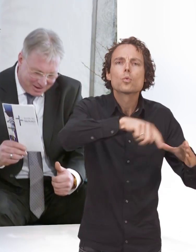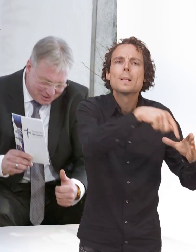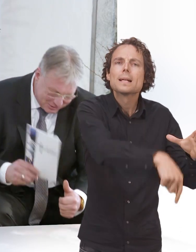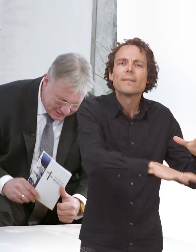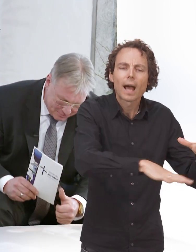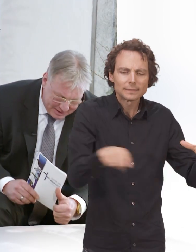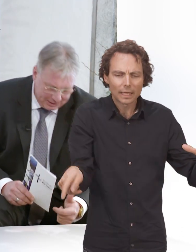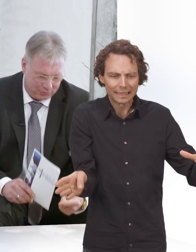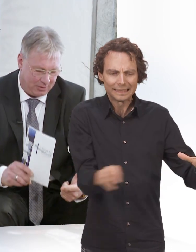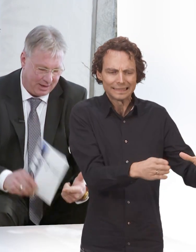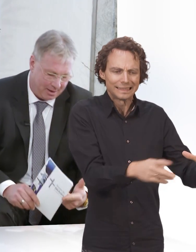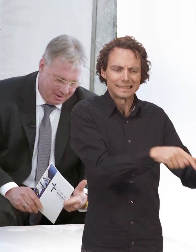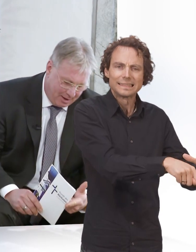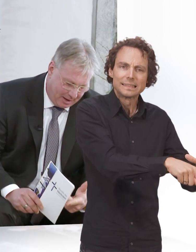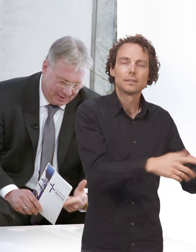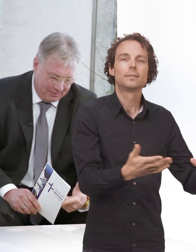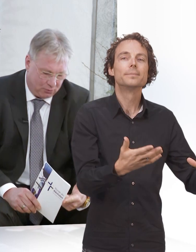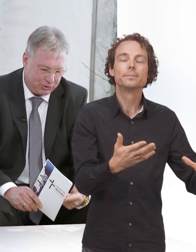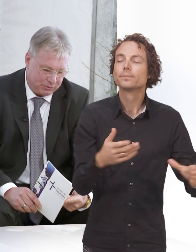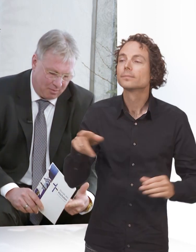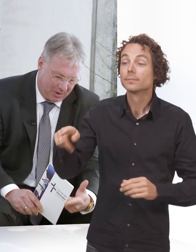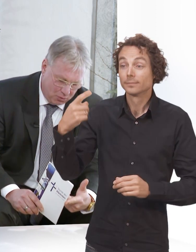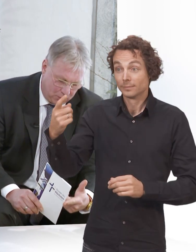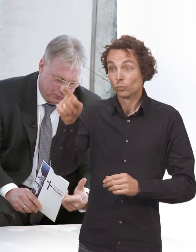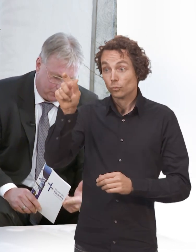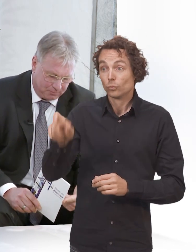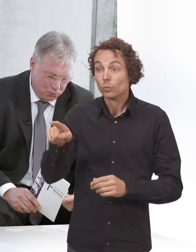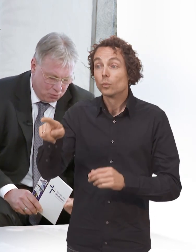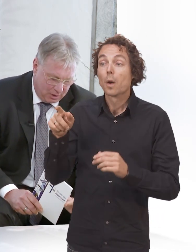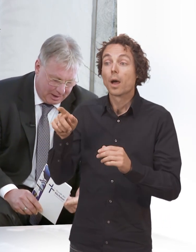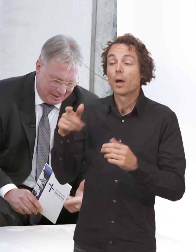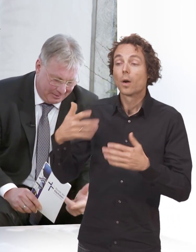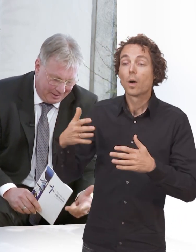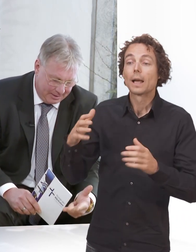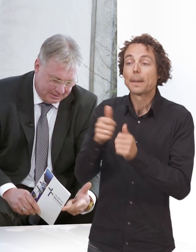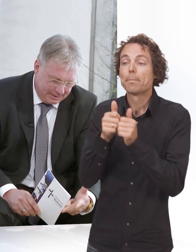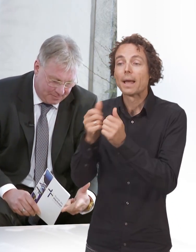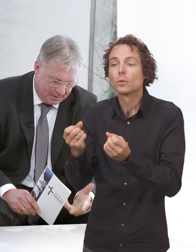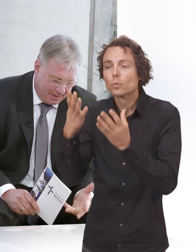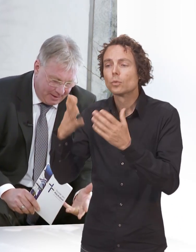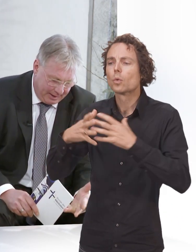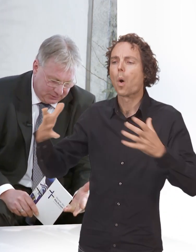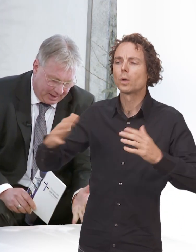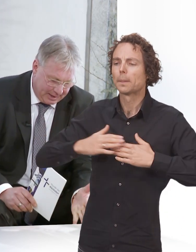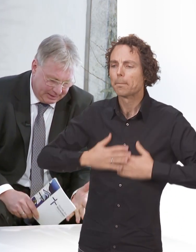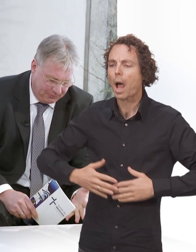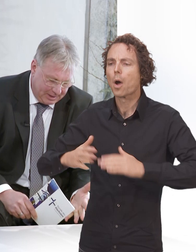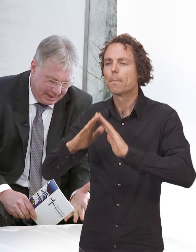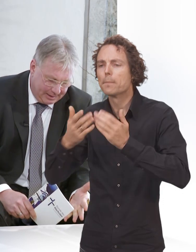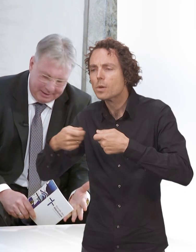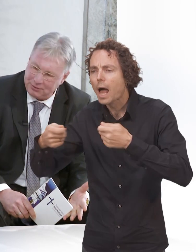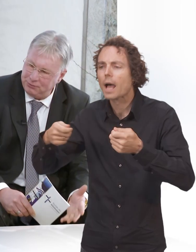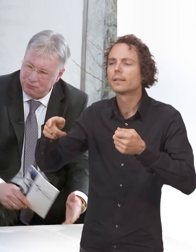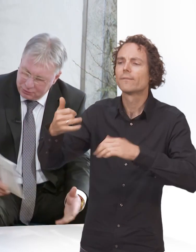Arno Backhaus ist Gemeindegründer. Er hat einen großen Bauch- und Buchladen. Er ist Liedermacher. Er ist verheiratet, hat